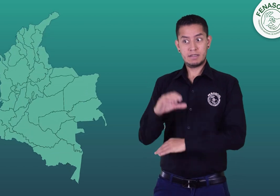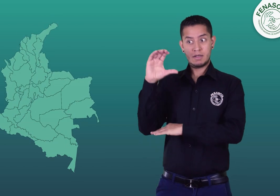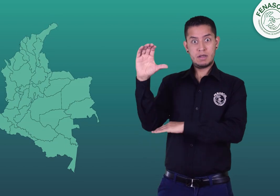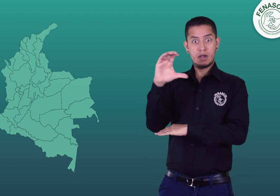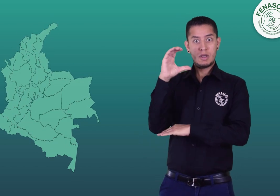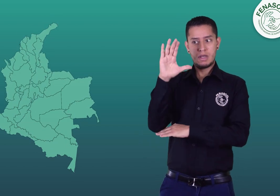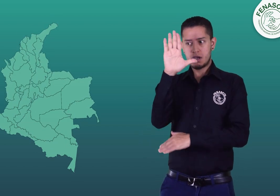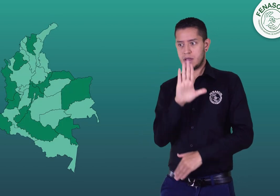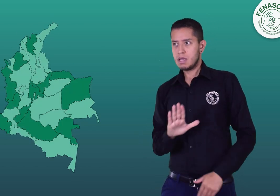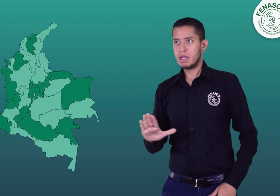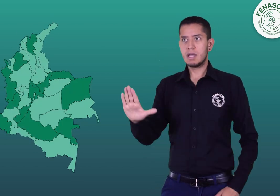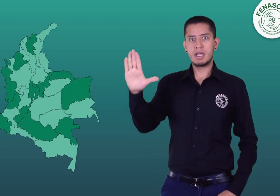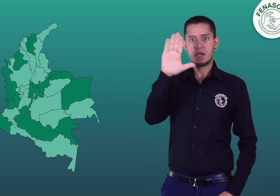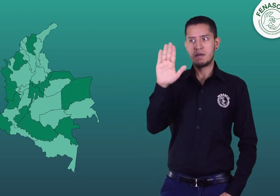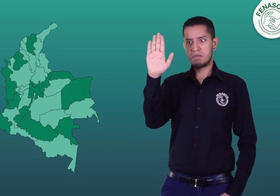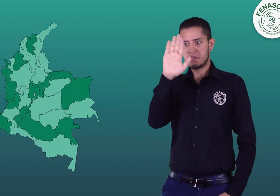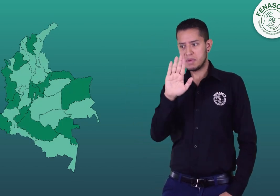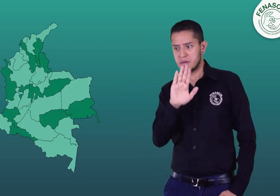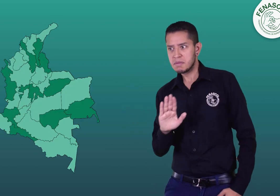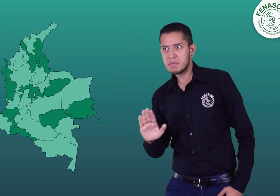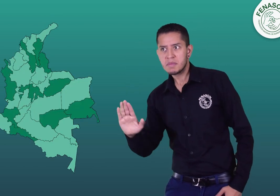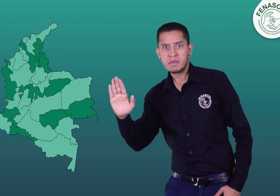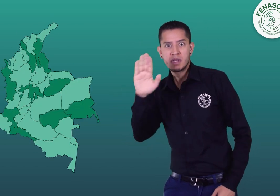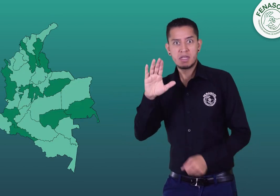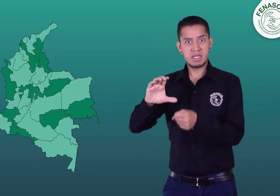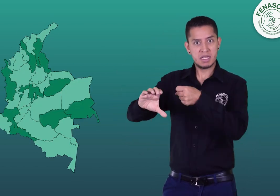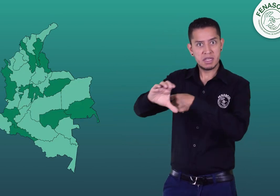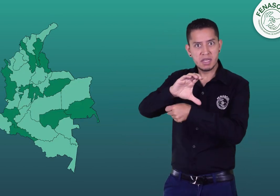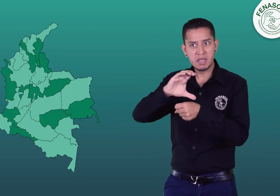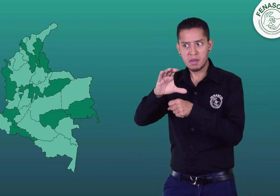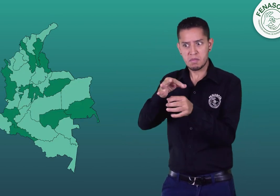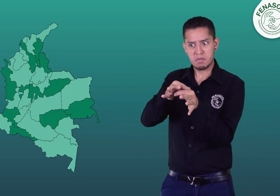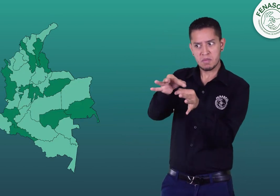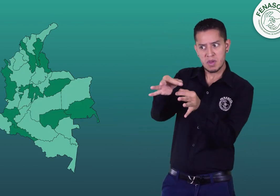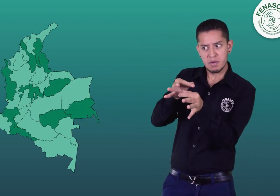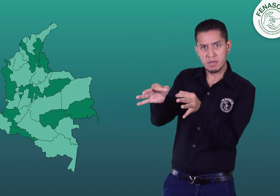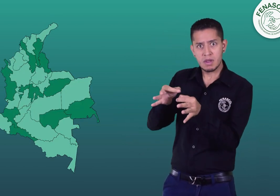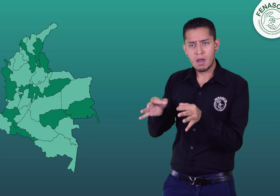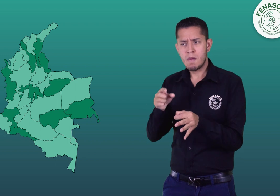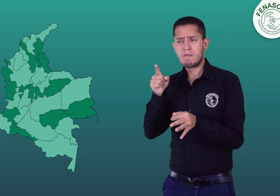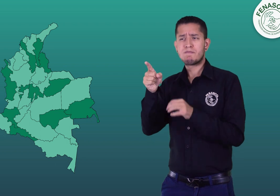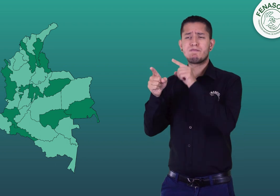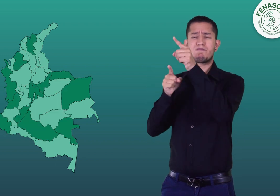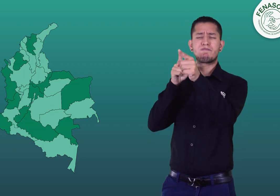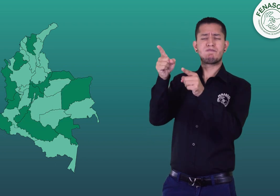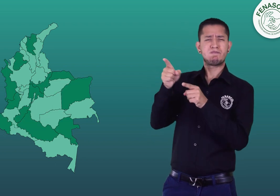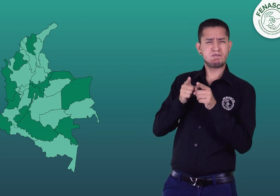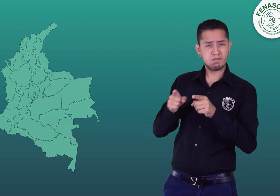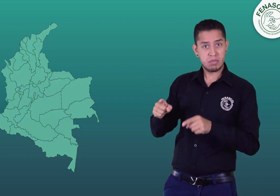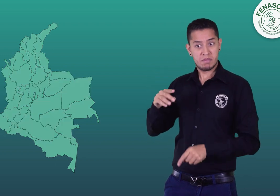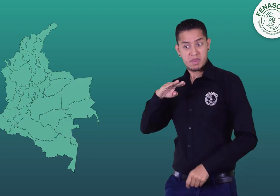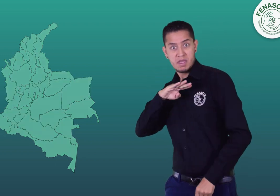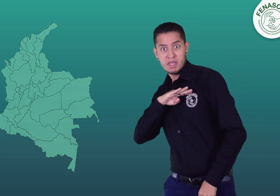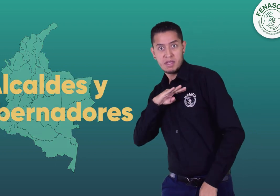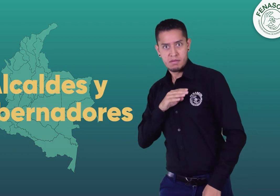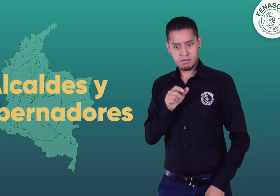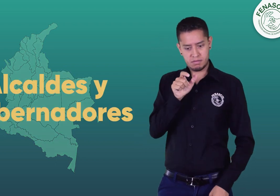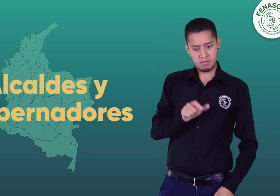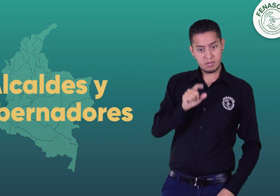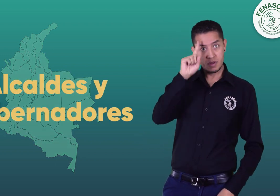En el territorio del país, tanto en ciudades como en departamentos, los alcaldes y gobernadores hacen